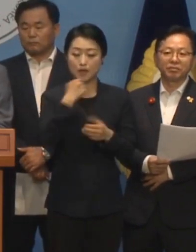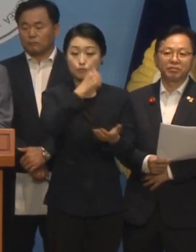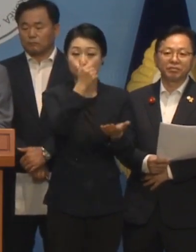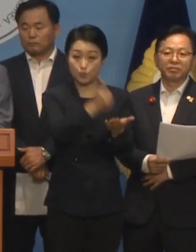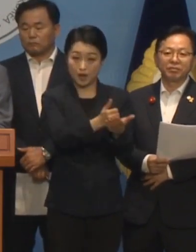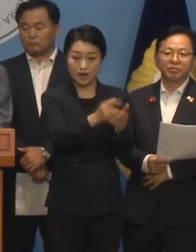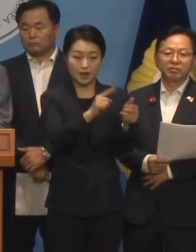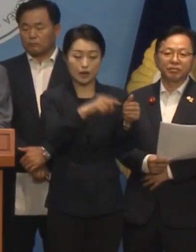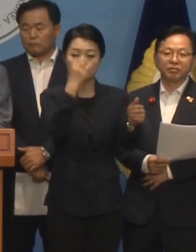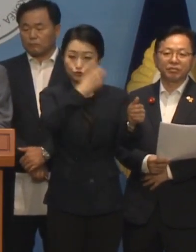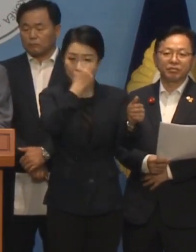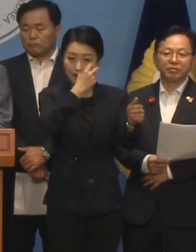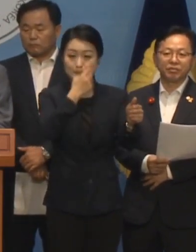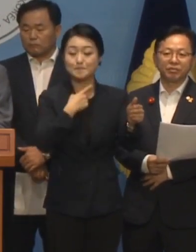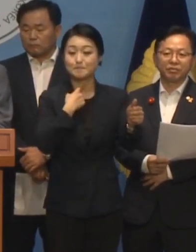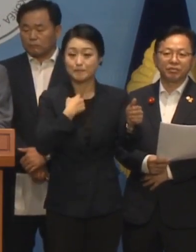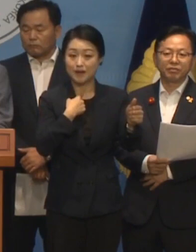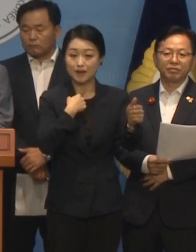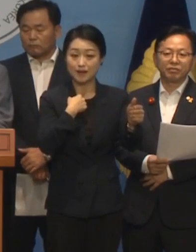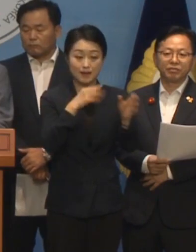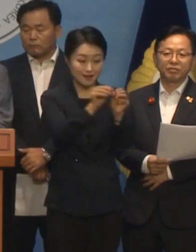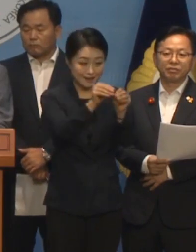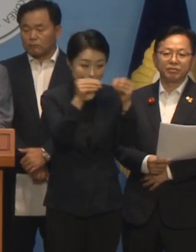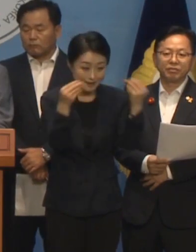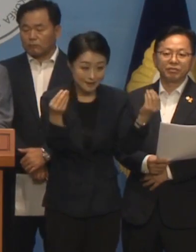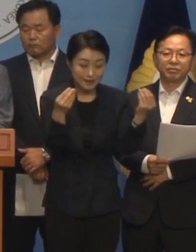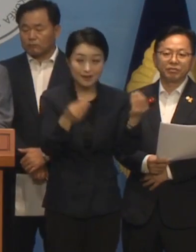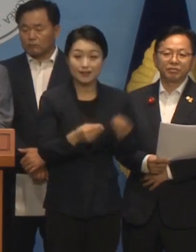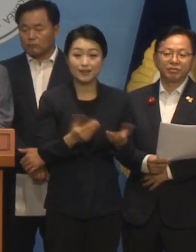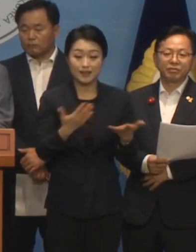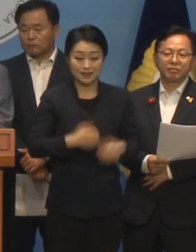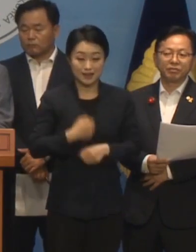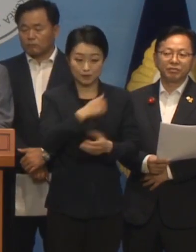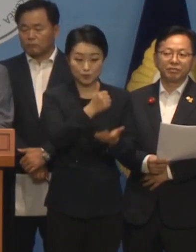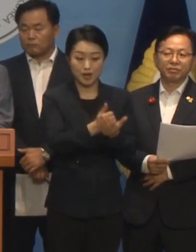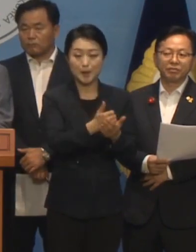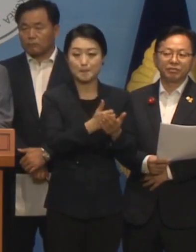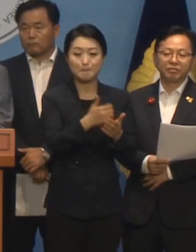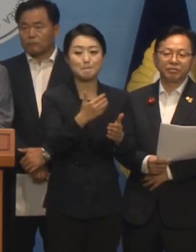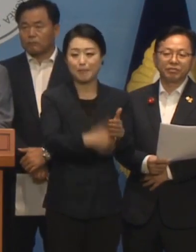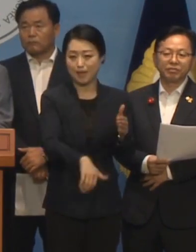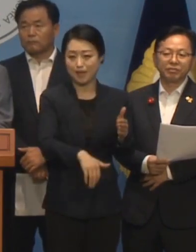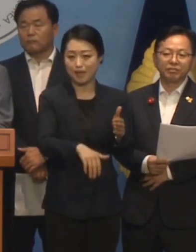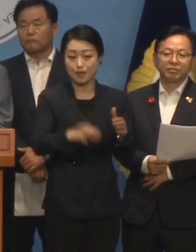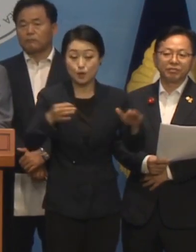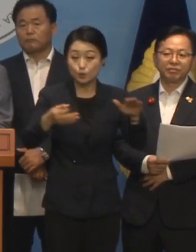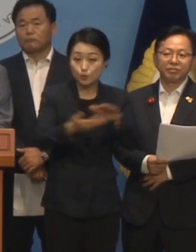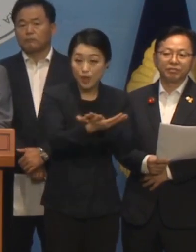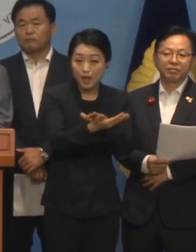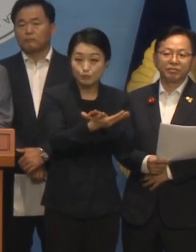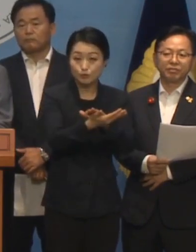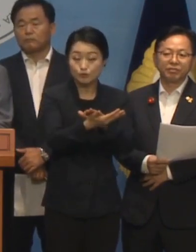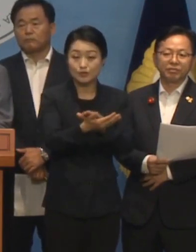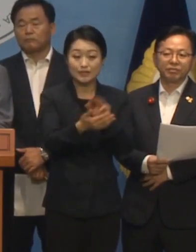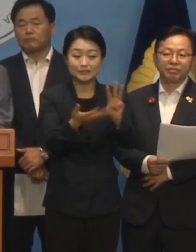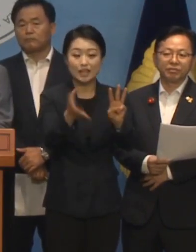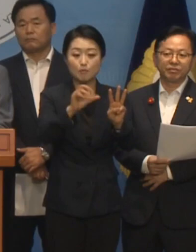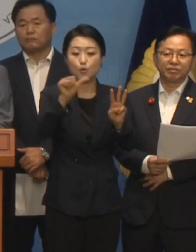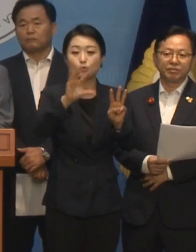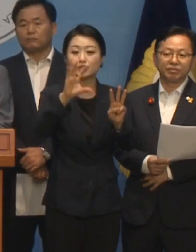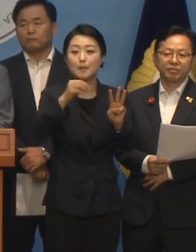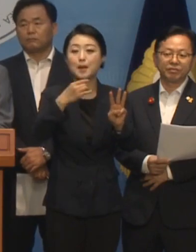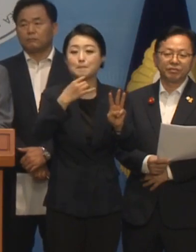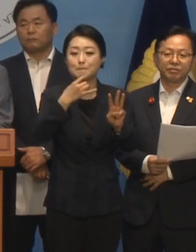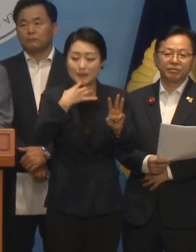수사가 진행되었지만 막상 배임은 빠졌고 뇌물 액수는 3억 5천만 원만